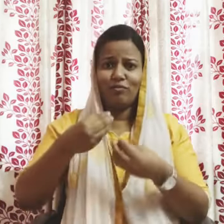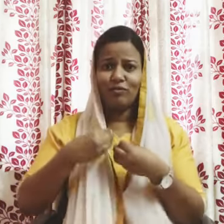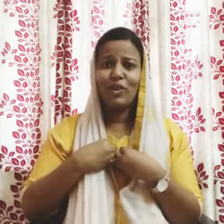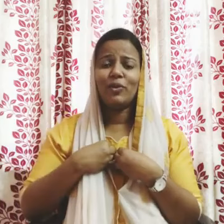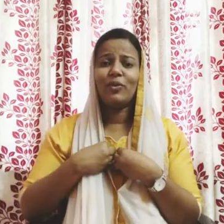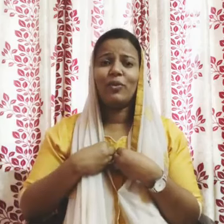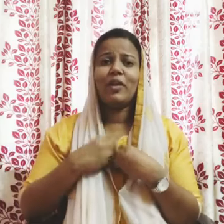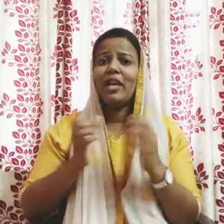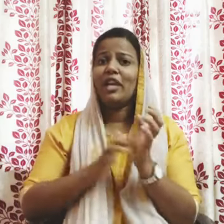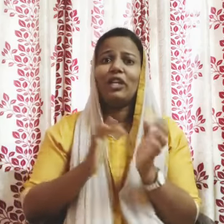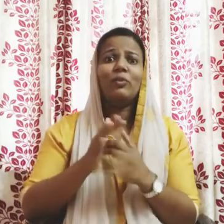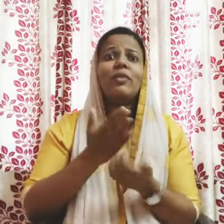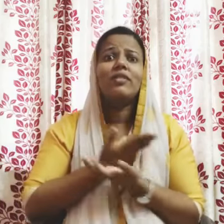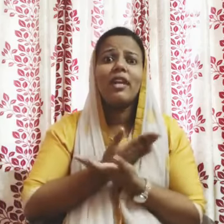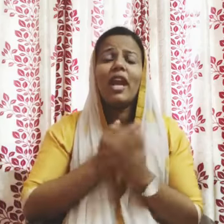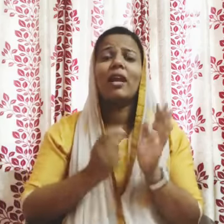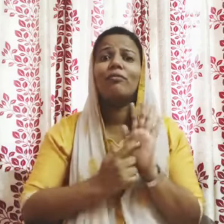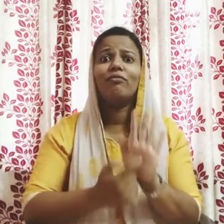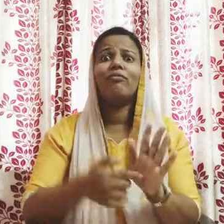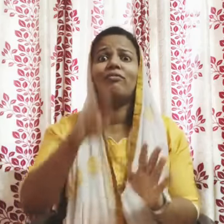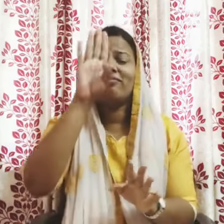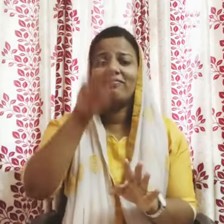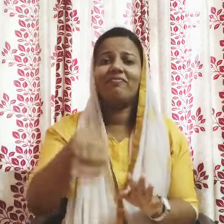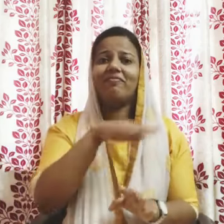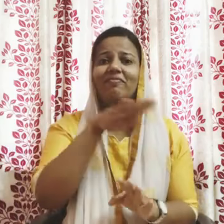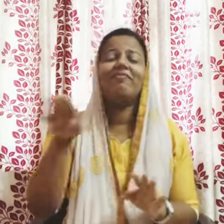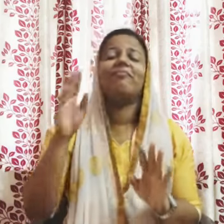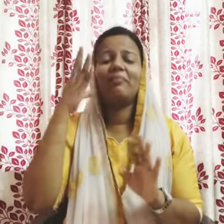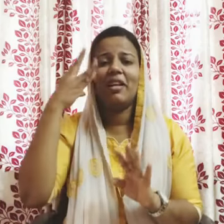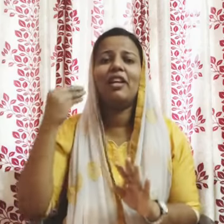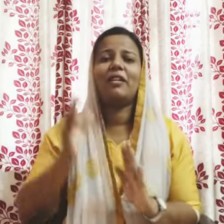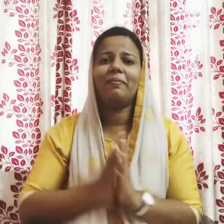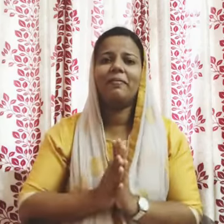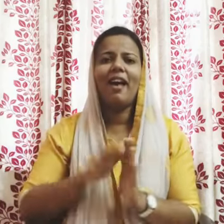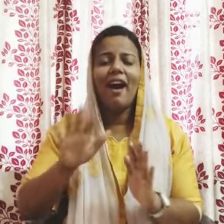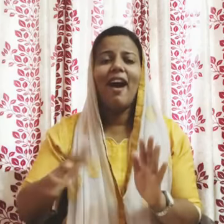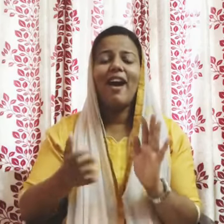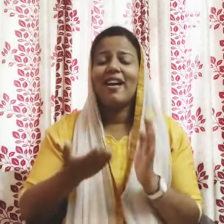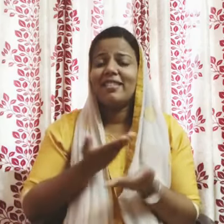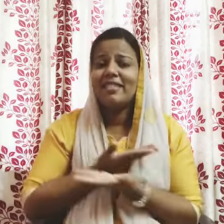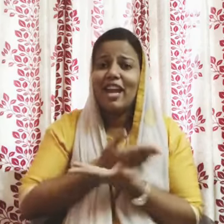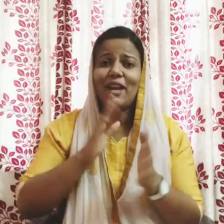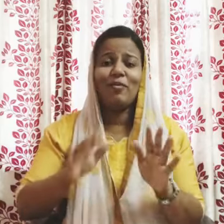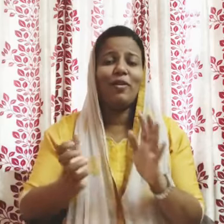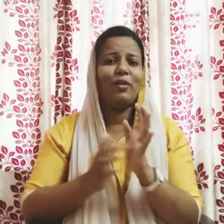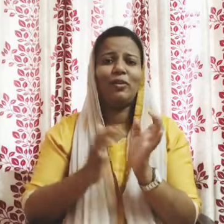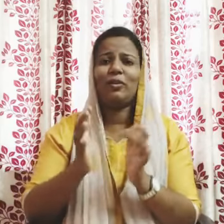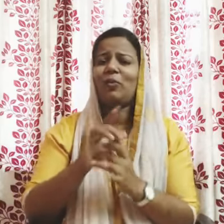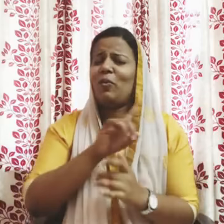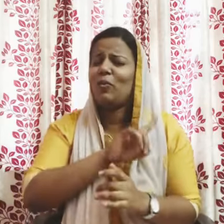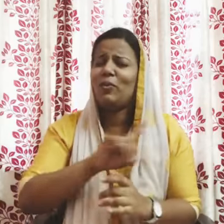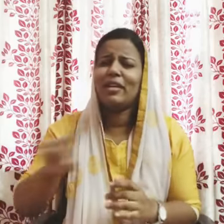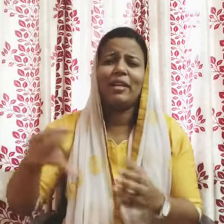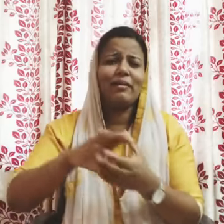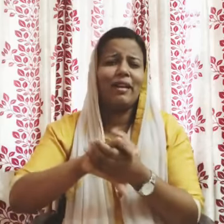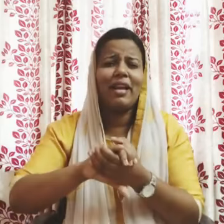കാണിച്ചത്. എന്നോടുള്ള സ്നേഹത്തിന്റെ തെളിവാ ക്രൂശിലെ യാഗമെന്ന് പറയുന്നത്. ആ സ്നേഹമുള്ള കർത്താവ് നമ്മളെ ഒരിക്കലും